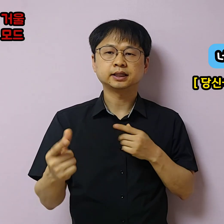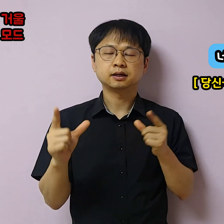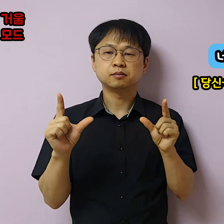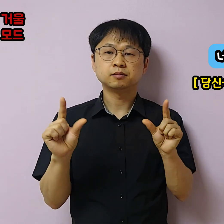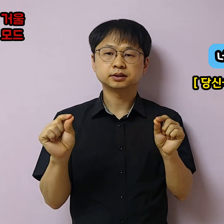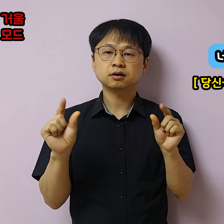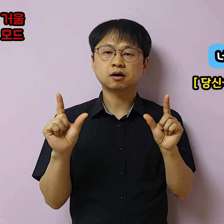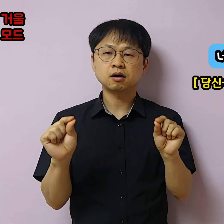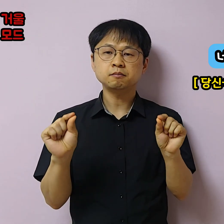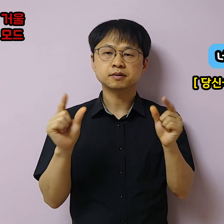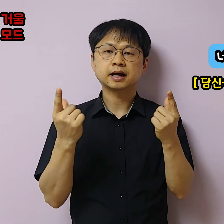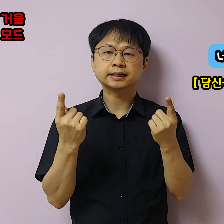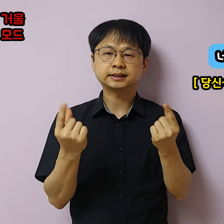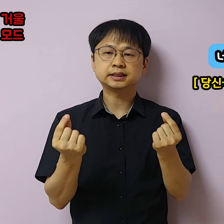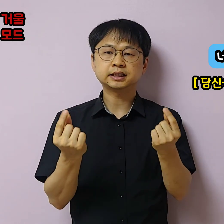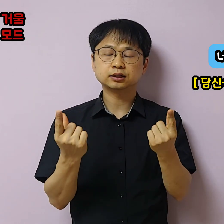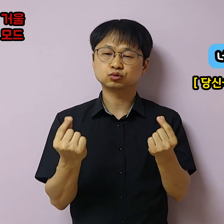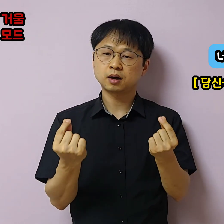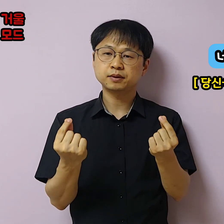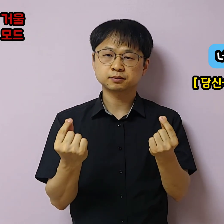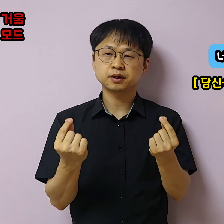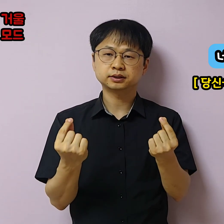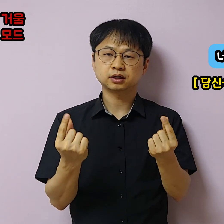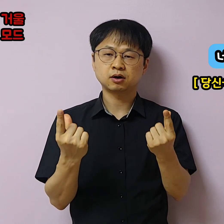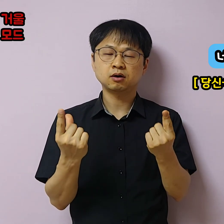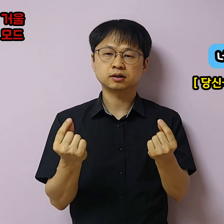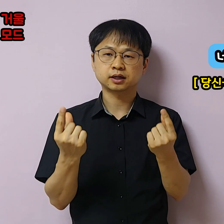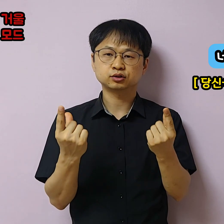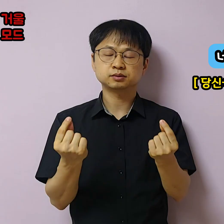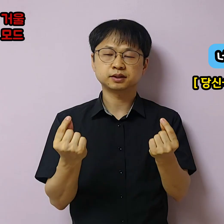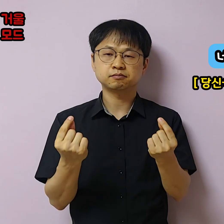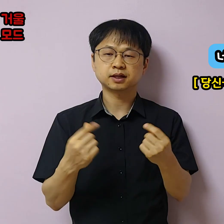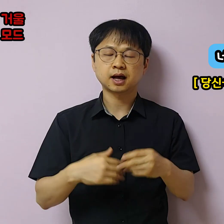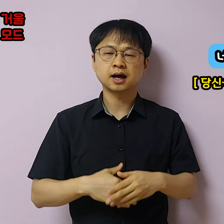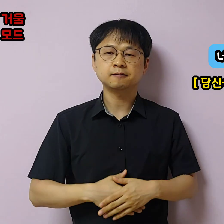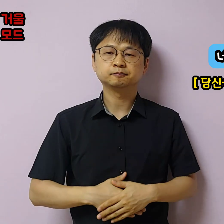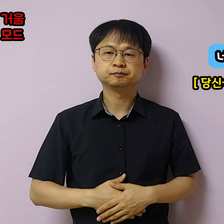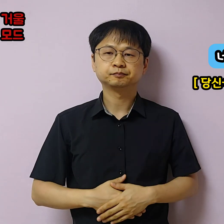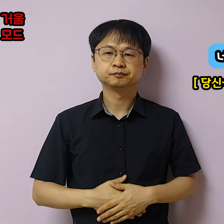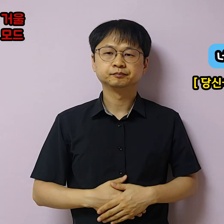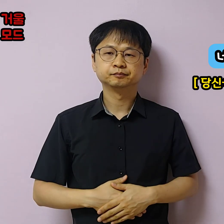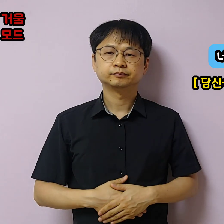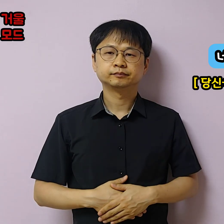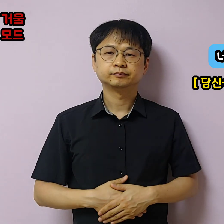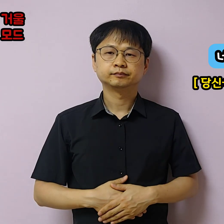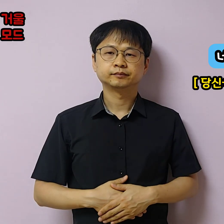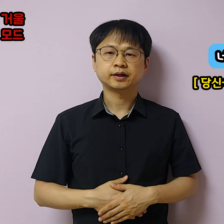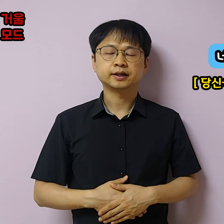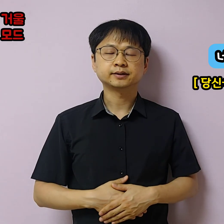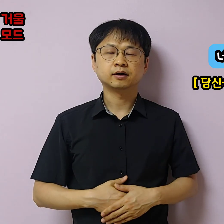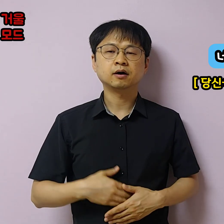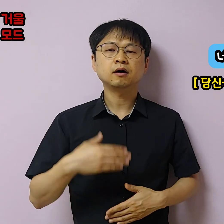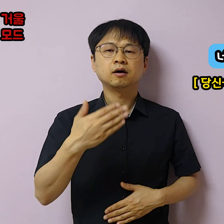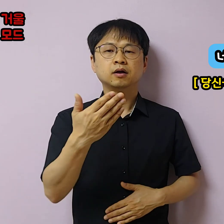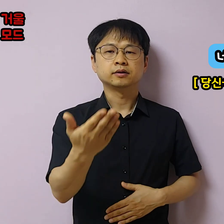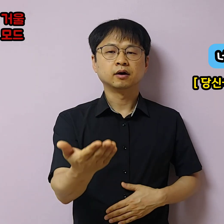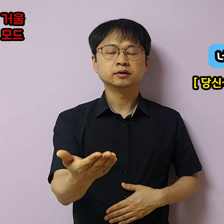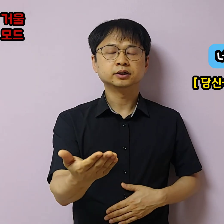떠나가듯이 뭐뭐처럼 같이라는 수어 앞에서 배웠죠. 이렇게 해주시면 됩니다. 네, 그래서